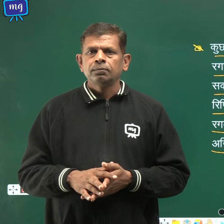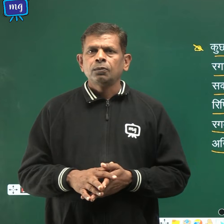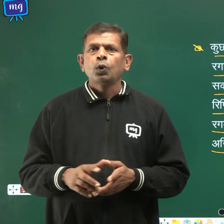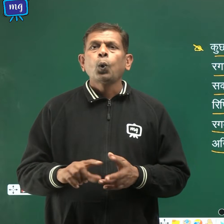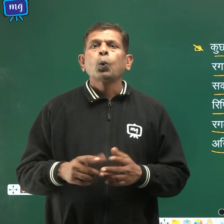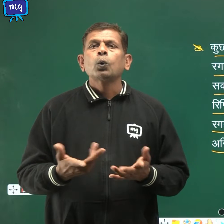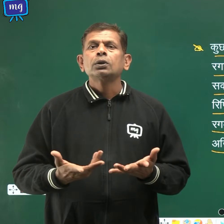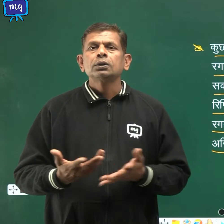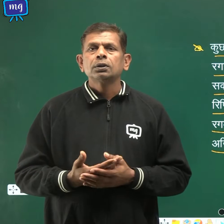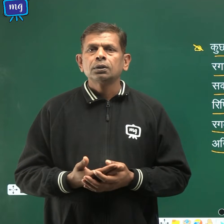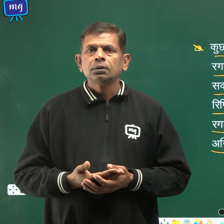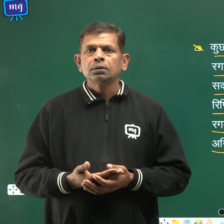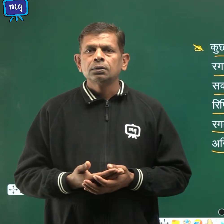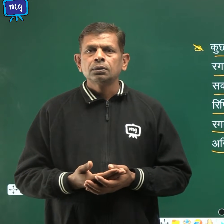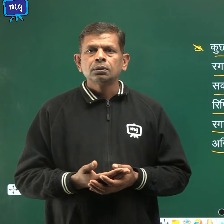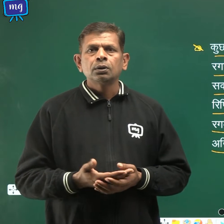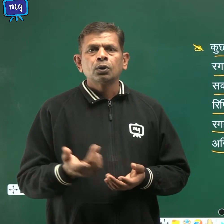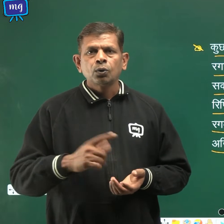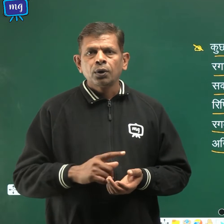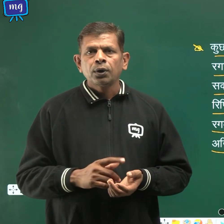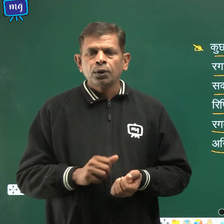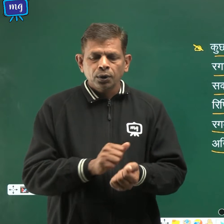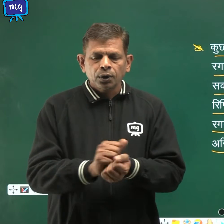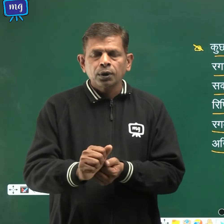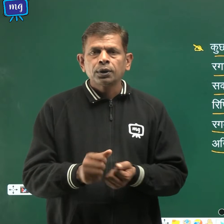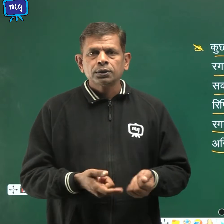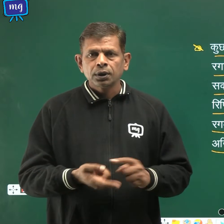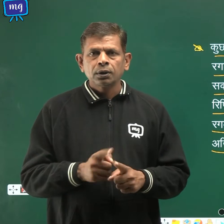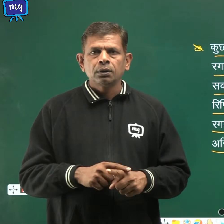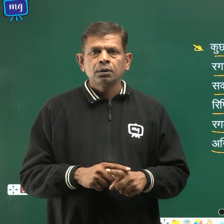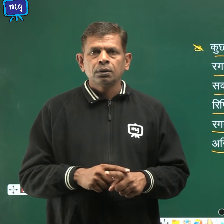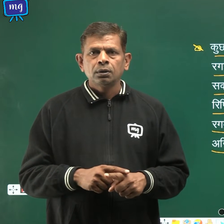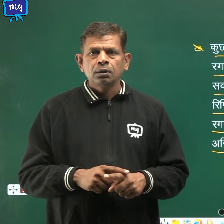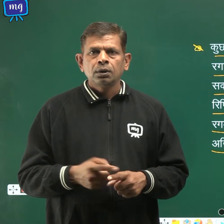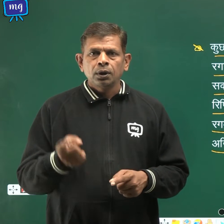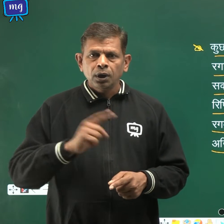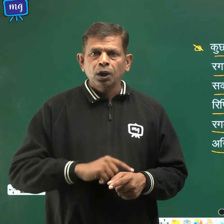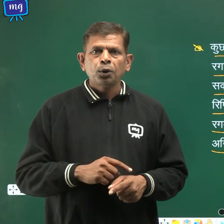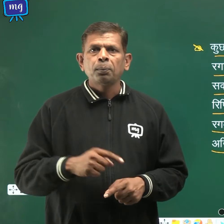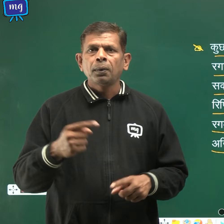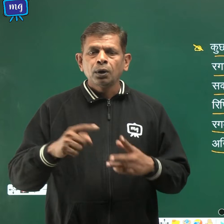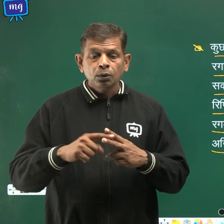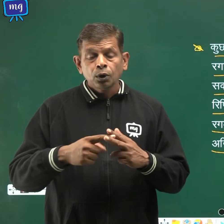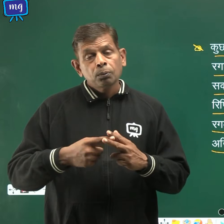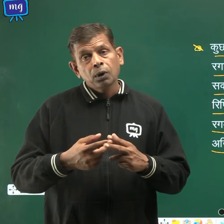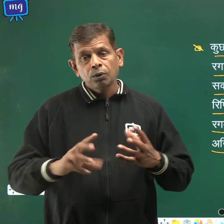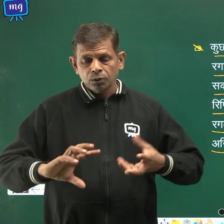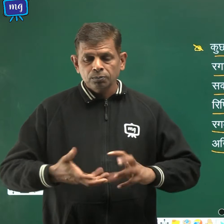क्यों अर्जित करता है बच्चों? क्योंकि रगड़ने से इन पर आवेश उत्पन्न हो जाता